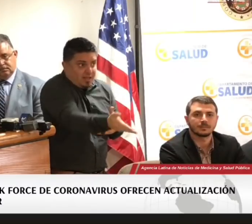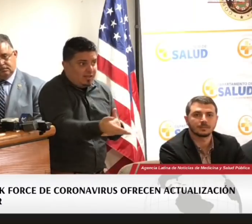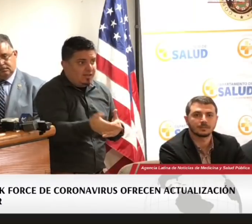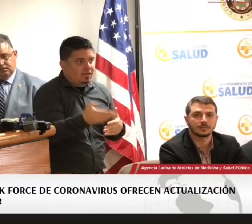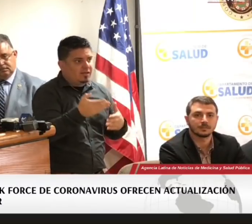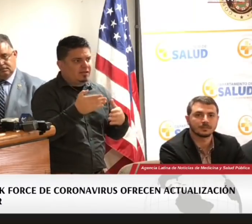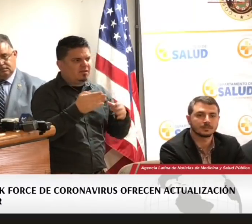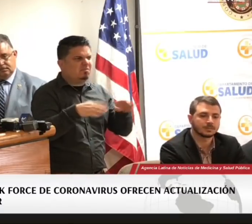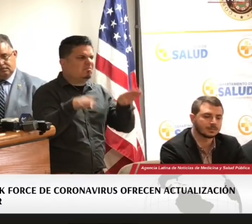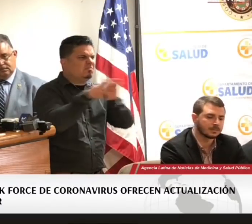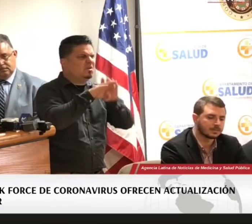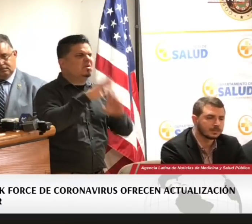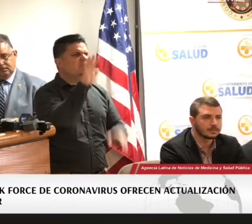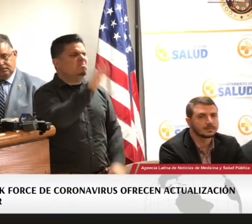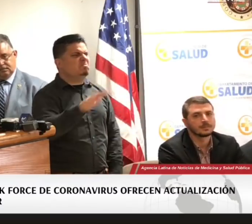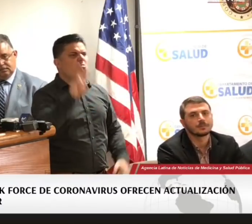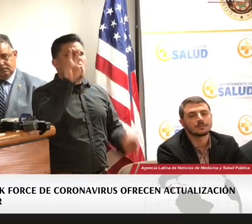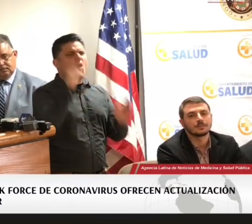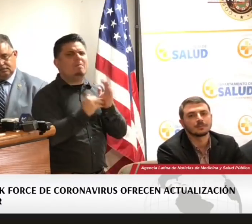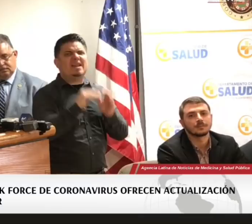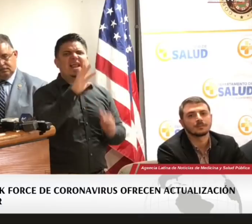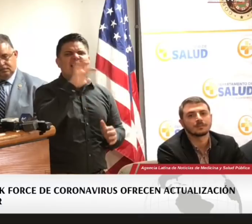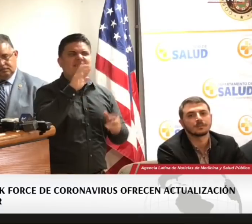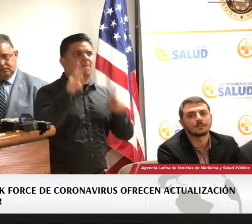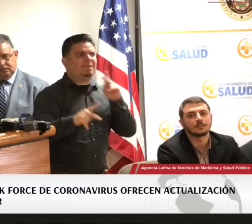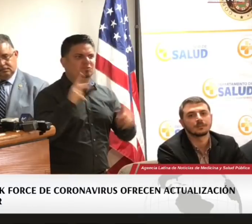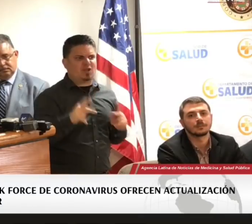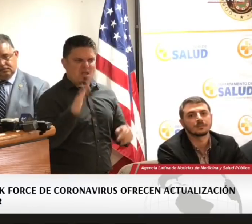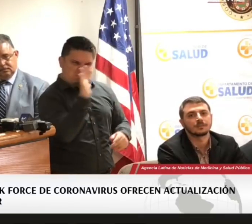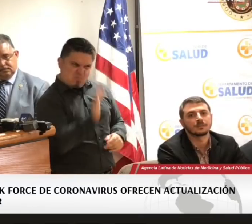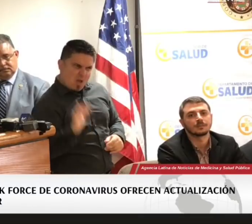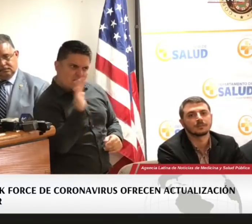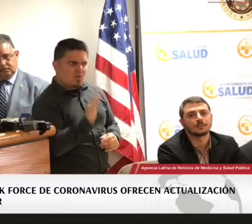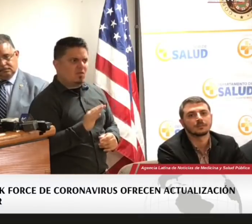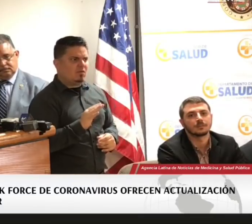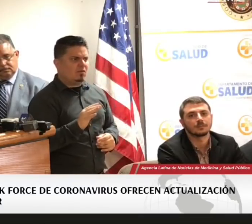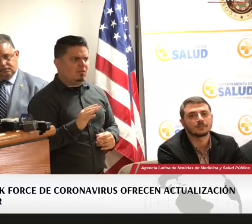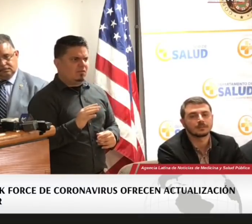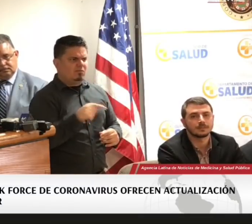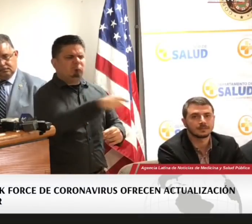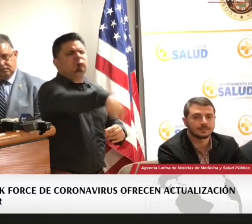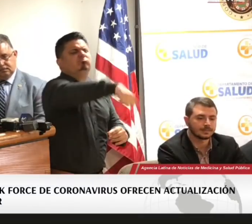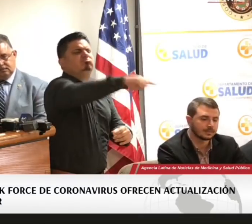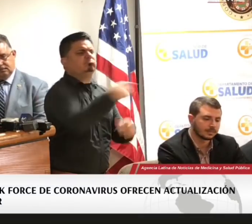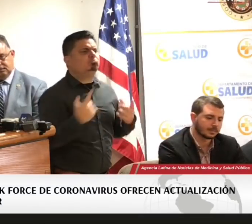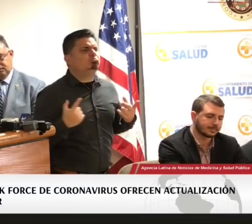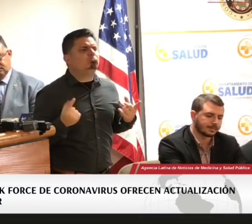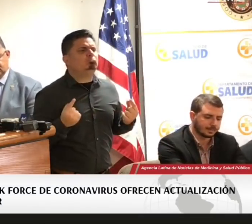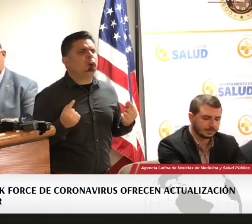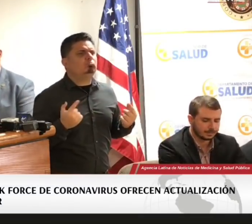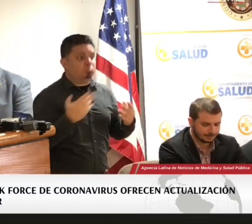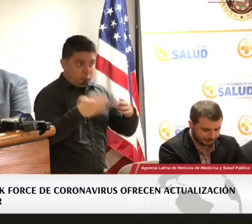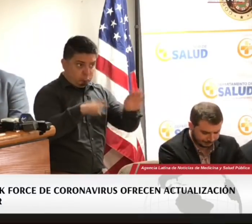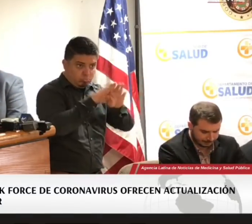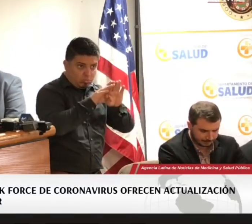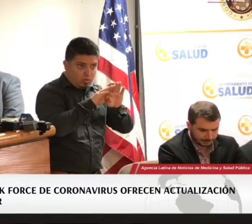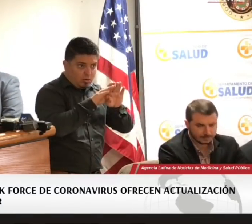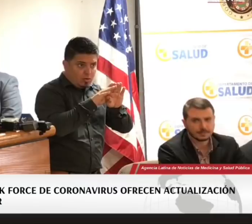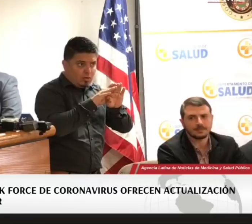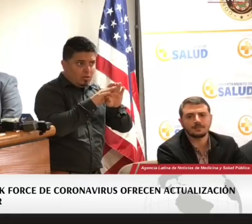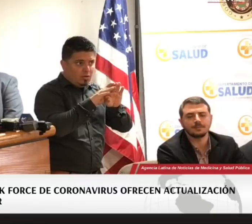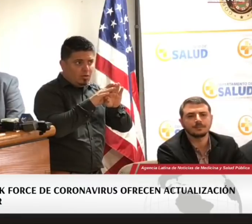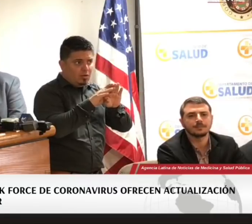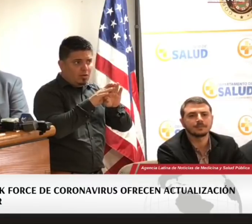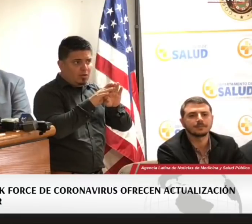habían 2.500 personas. No sé qué va a pasar con esa gente cerrado, si se fue al Sheraton, si